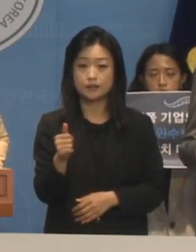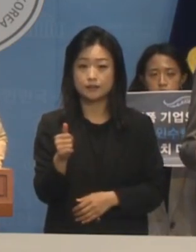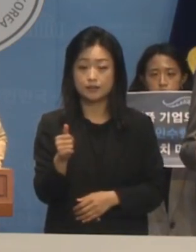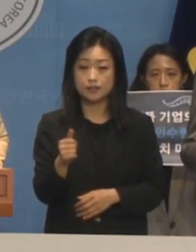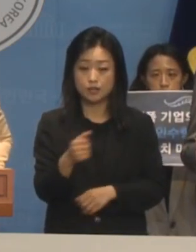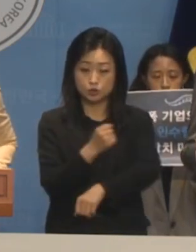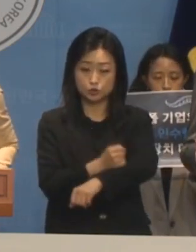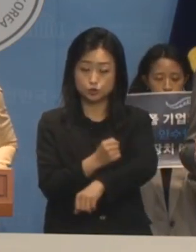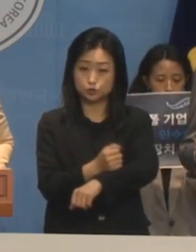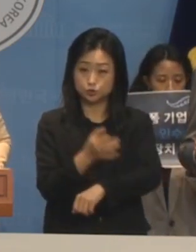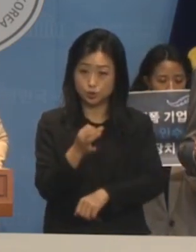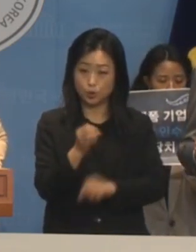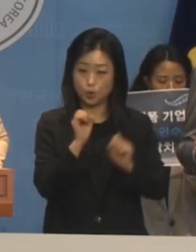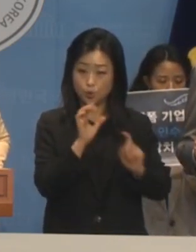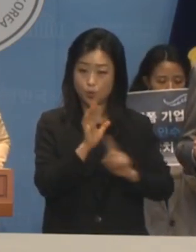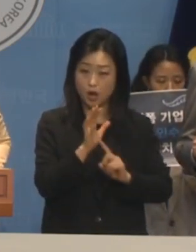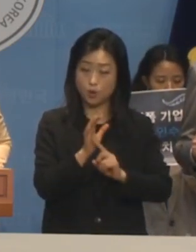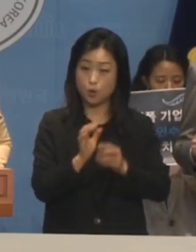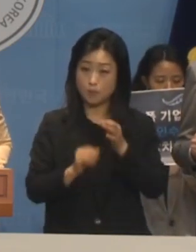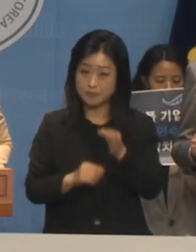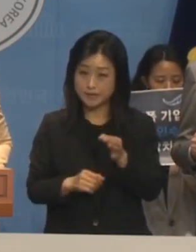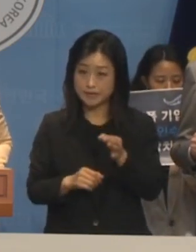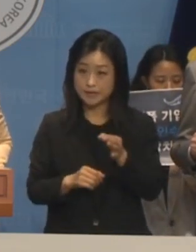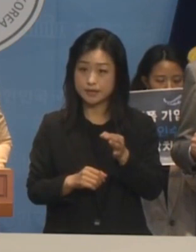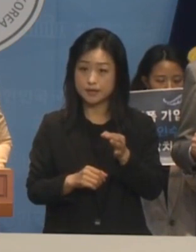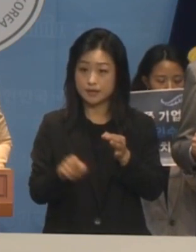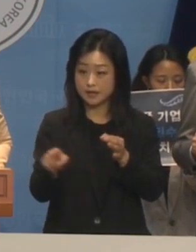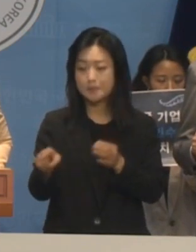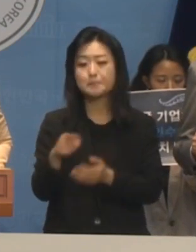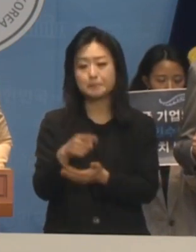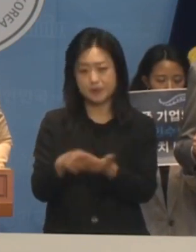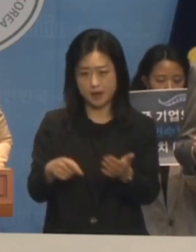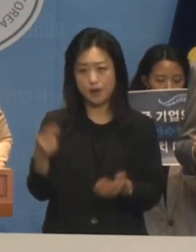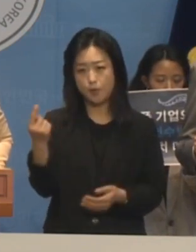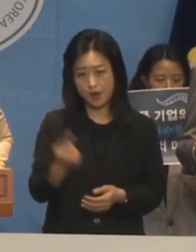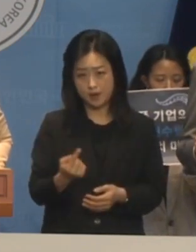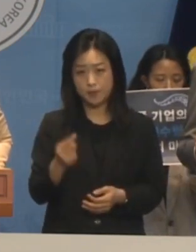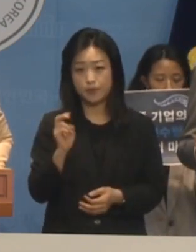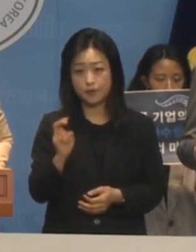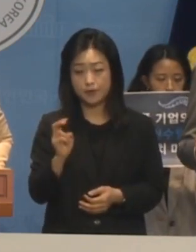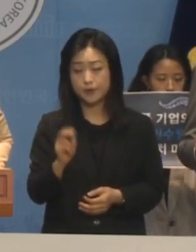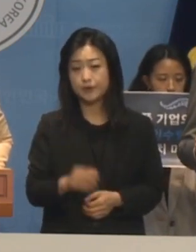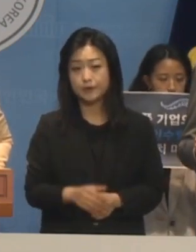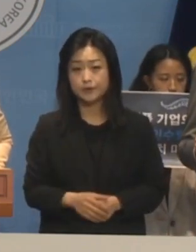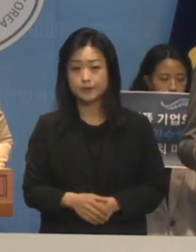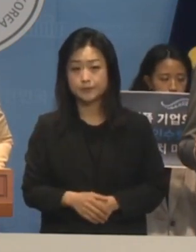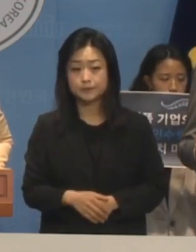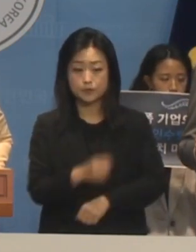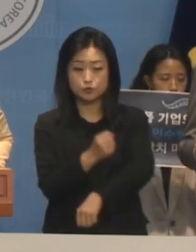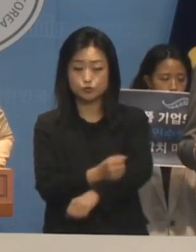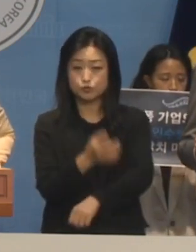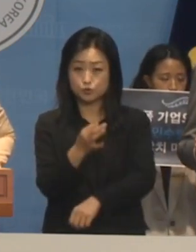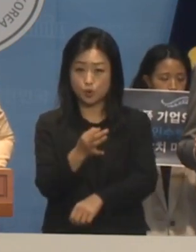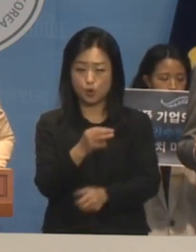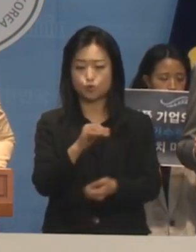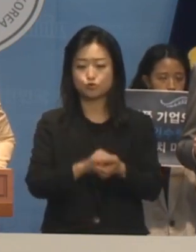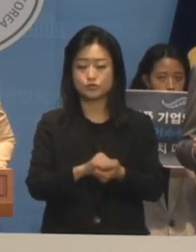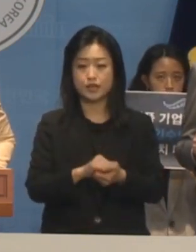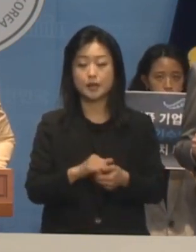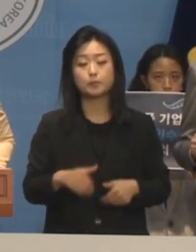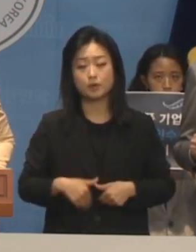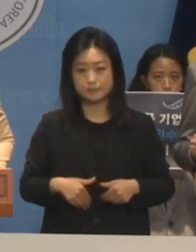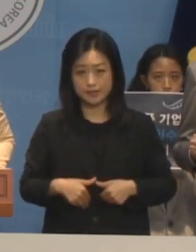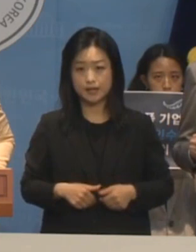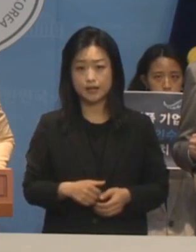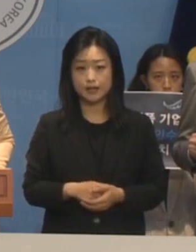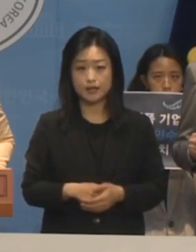각종 수수료와 광고비는 소비자들에게 피해를 주고 있습니다. 수수료 규제가